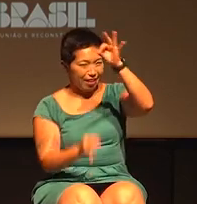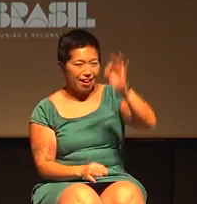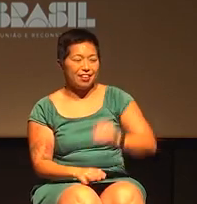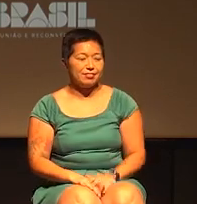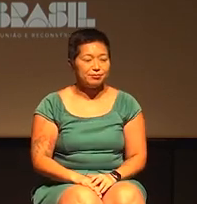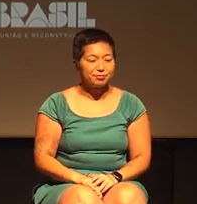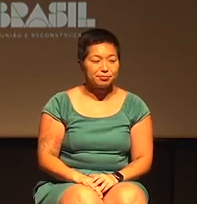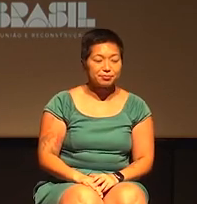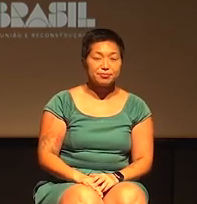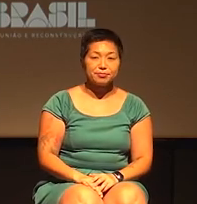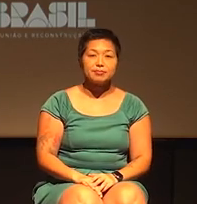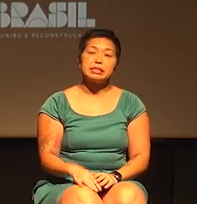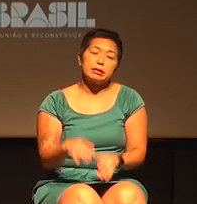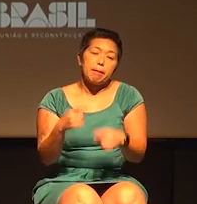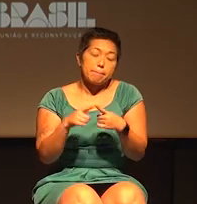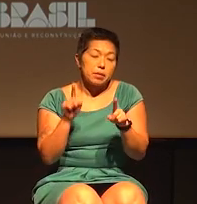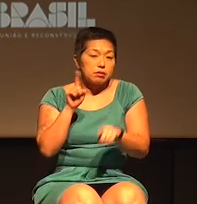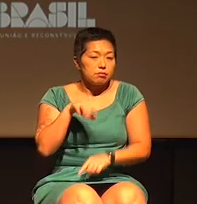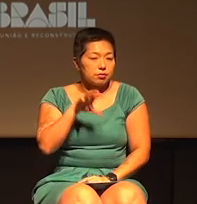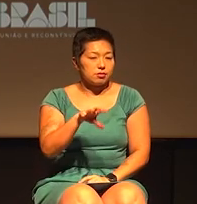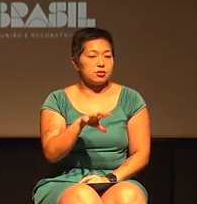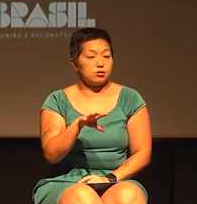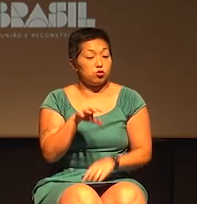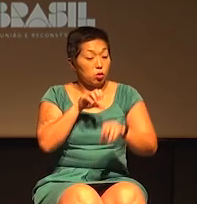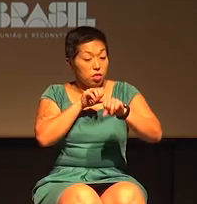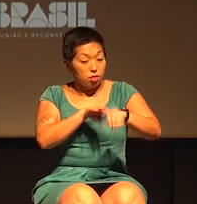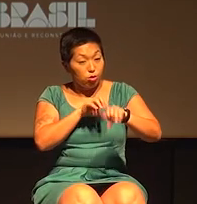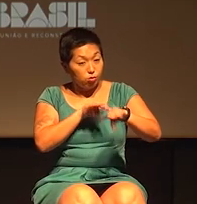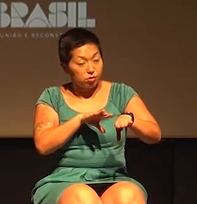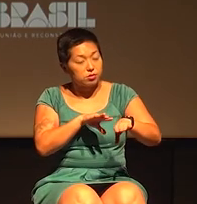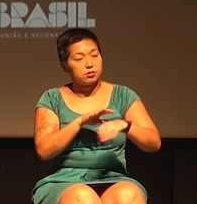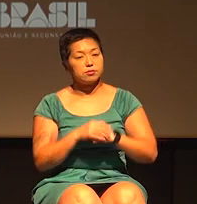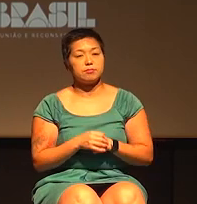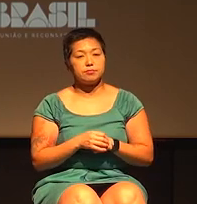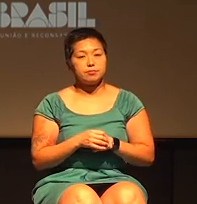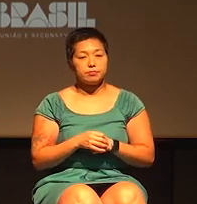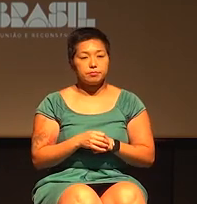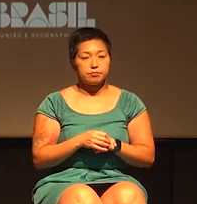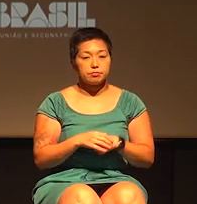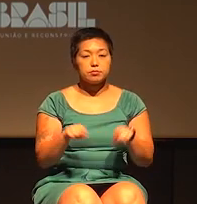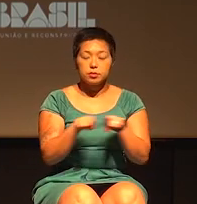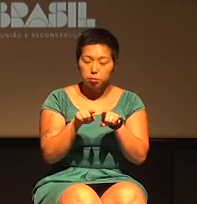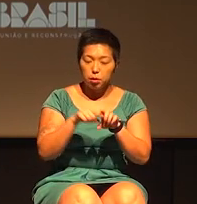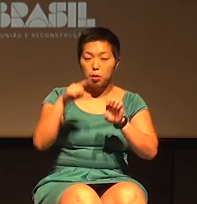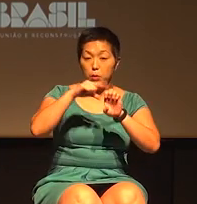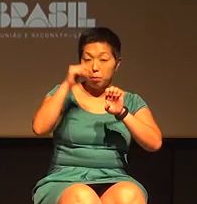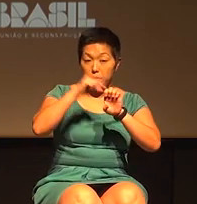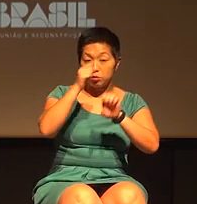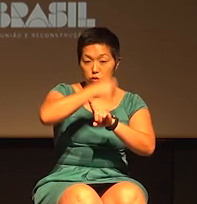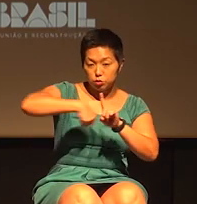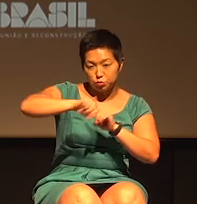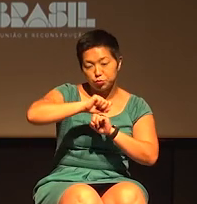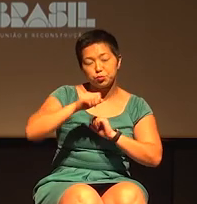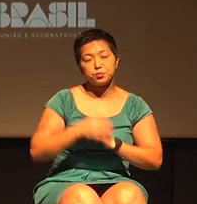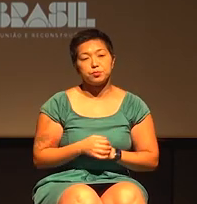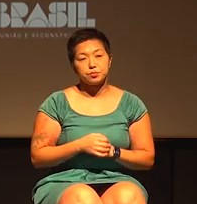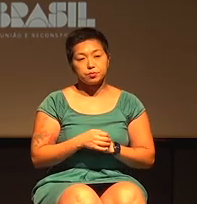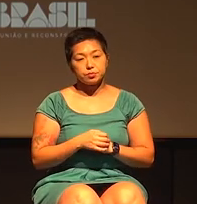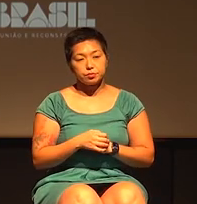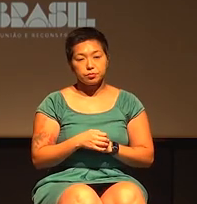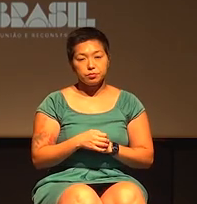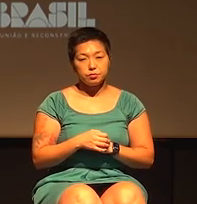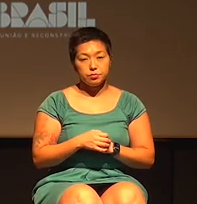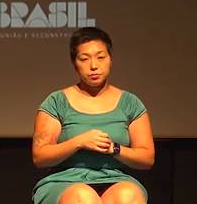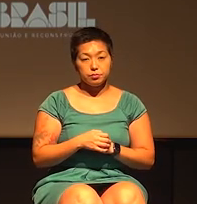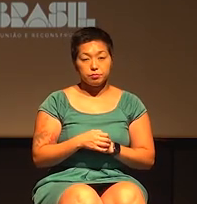quora Mas é isso é educação é o empreendedorismo social é